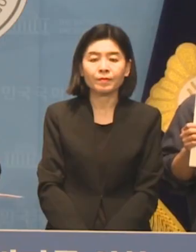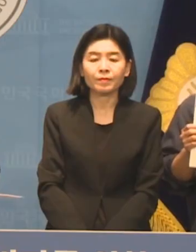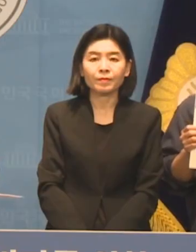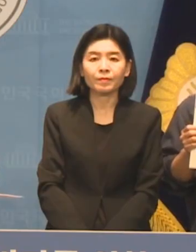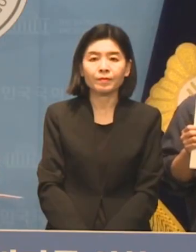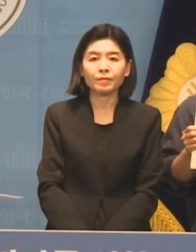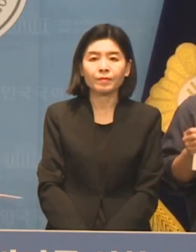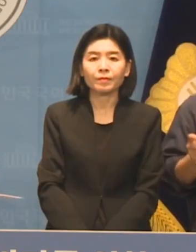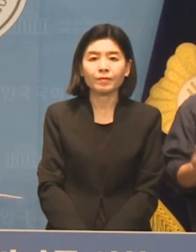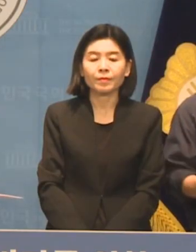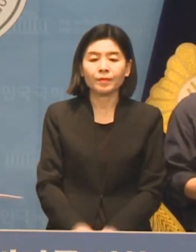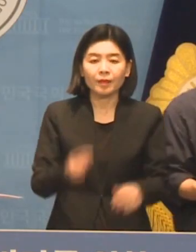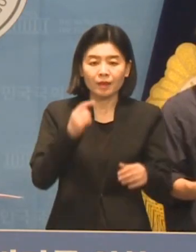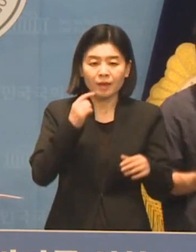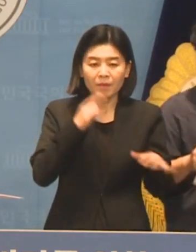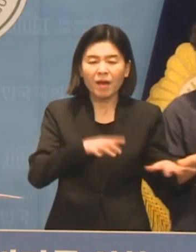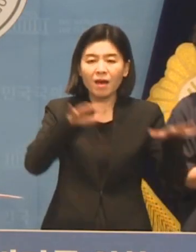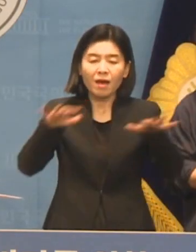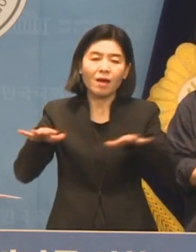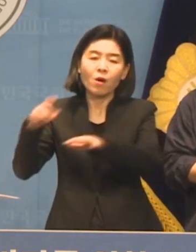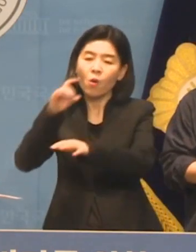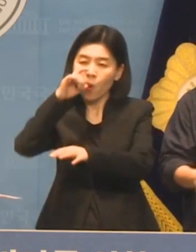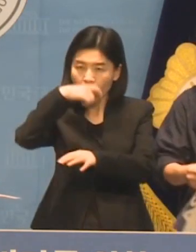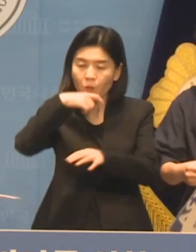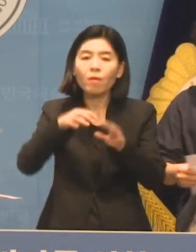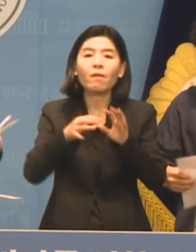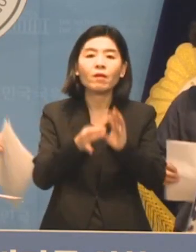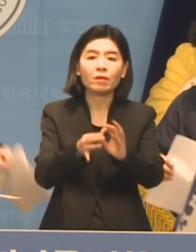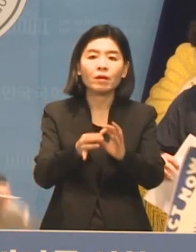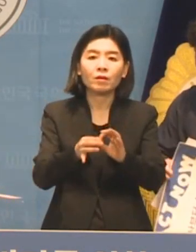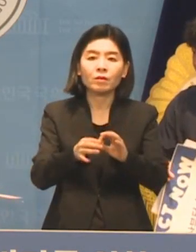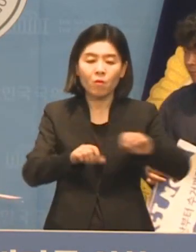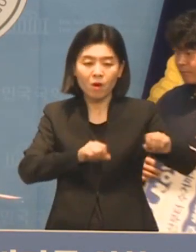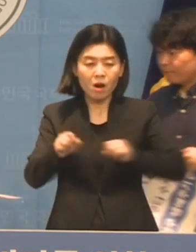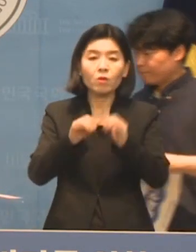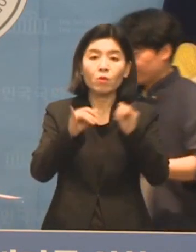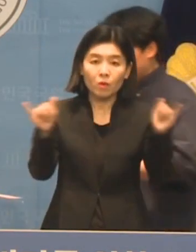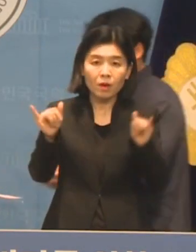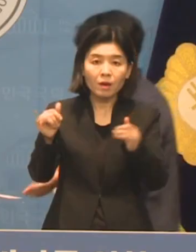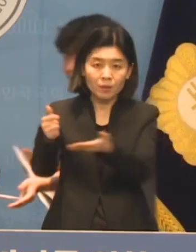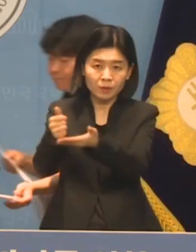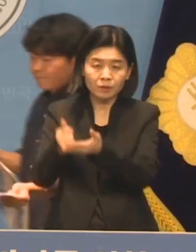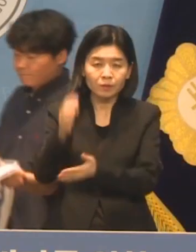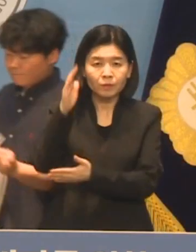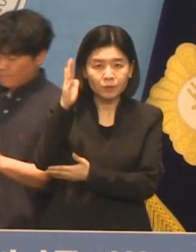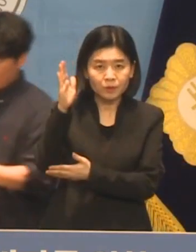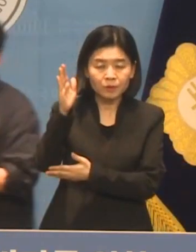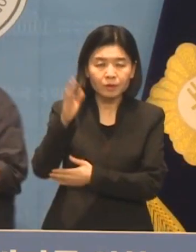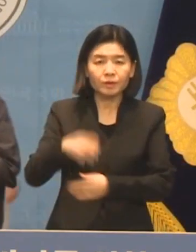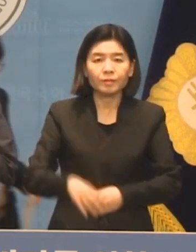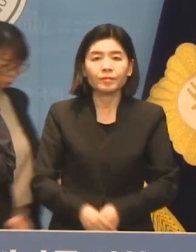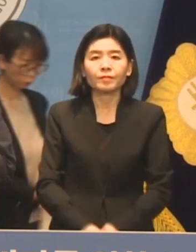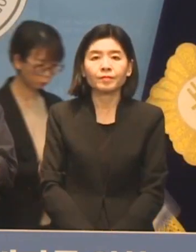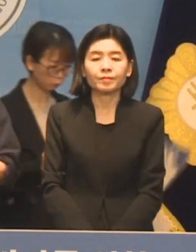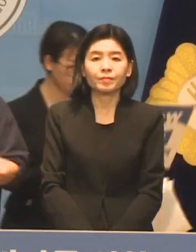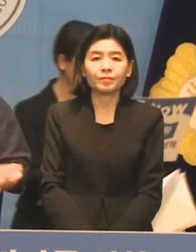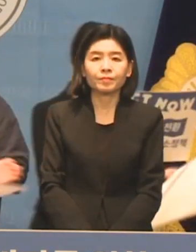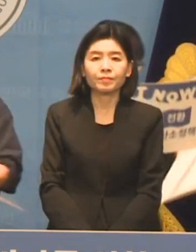다음으로 해양 오염과 관련해서 환경운동연합 김소울 활동가님이 발언해 주시겠습니다.